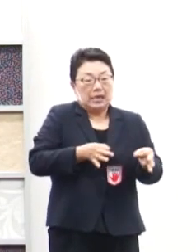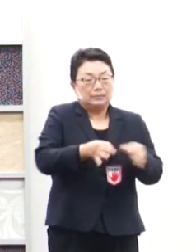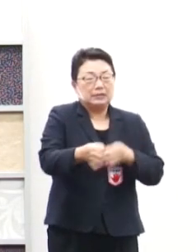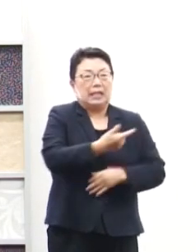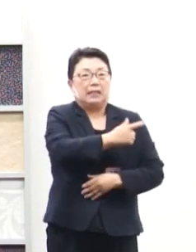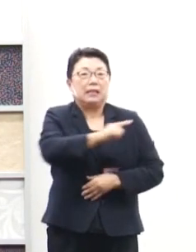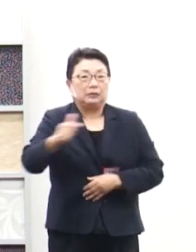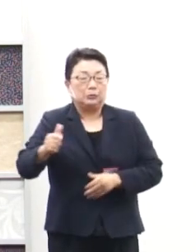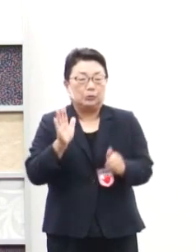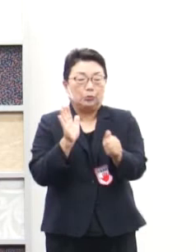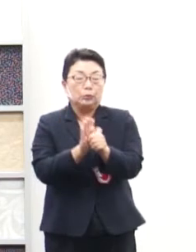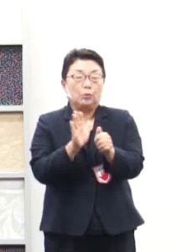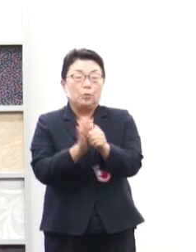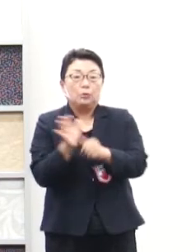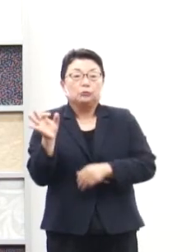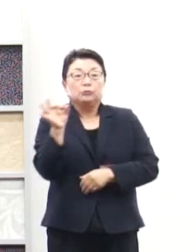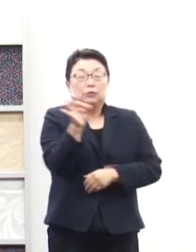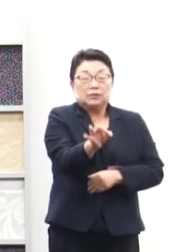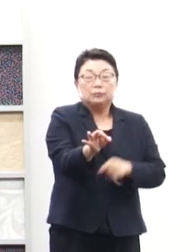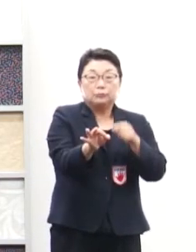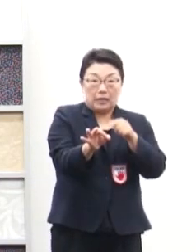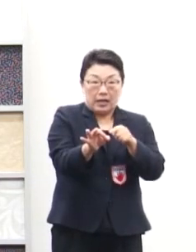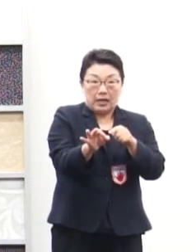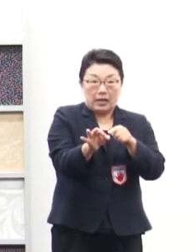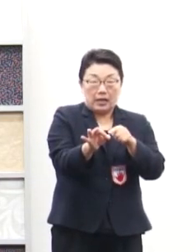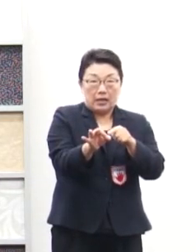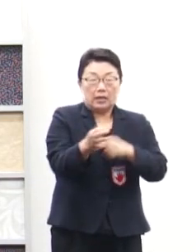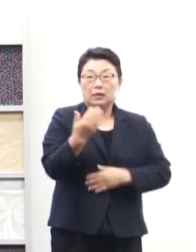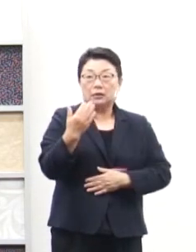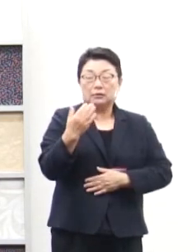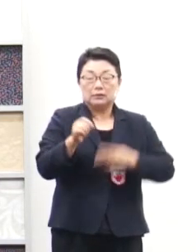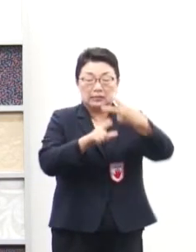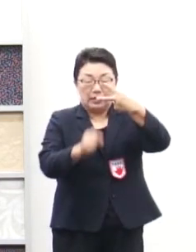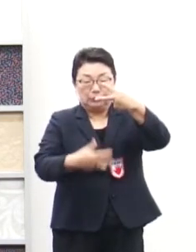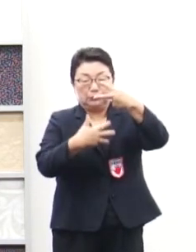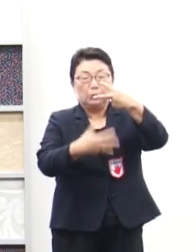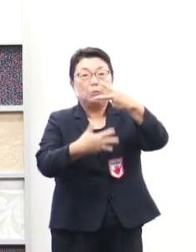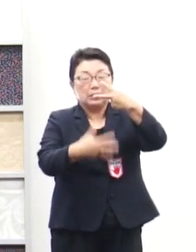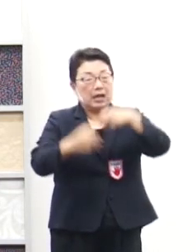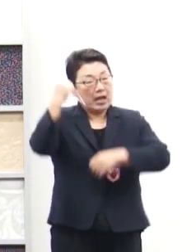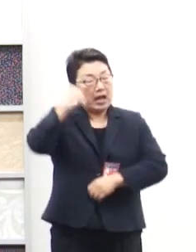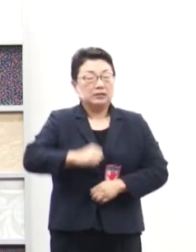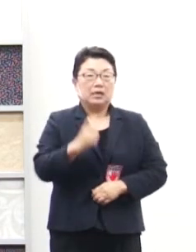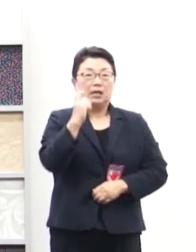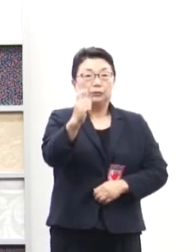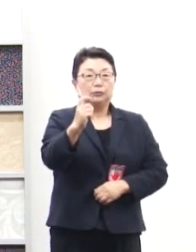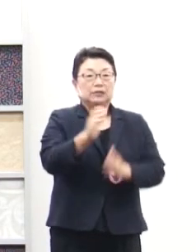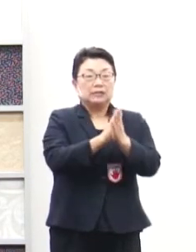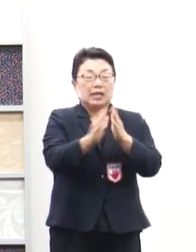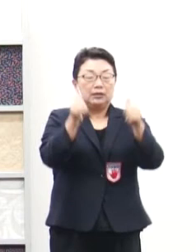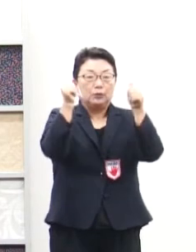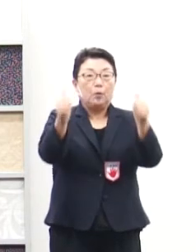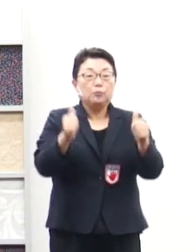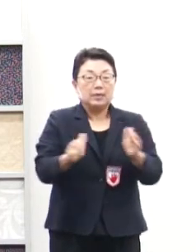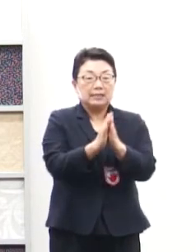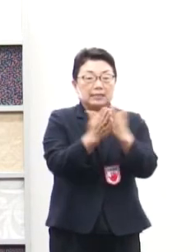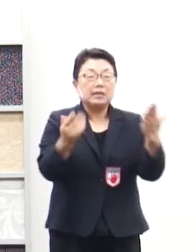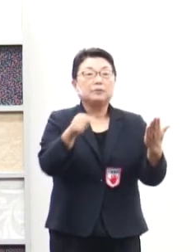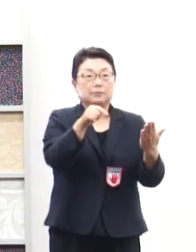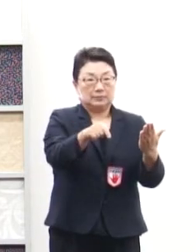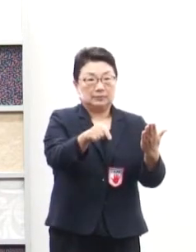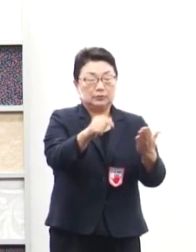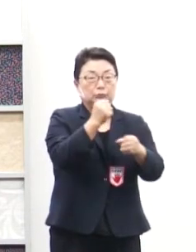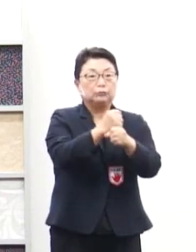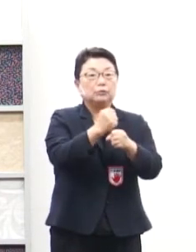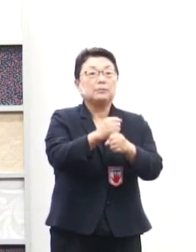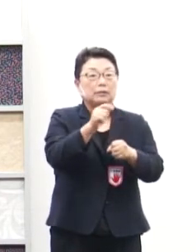様への協力金の、支給につきましては、2月8日10時からホームページを開設し、3月8